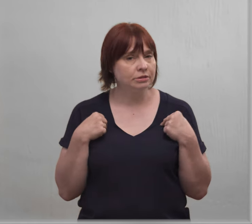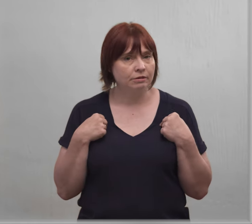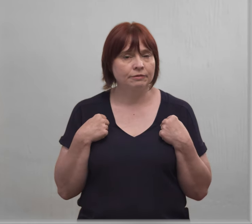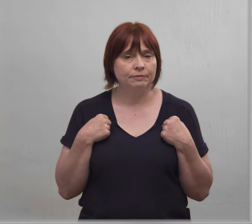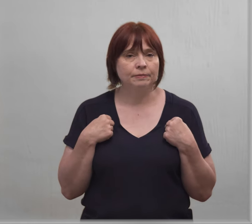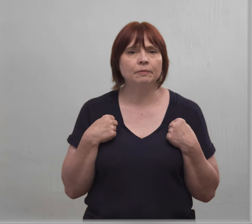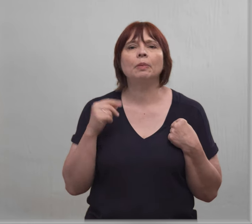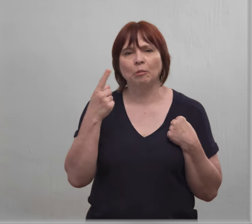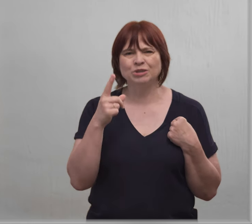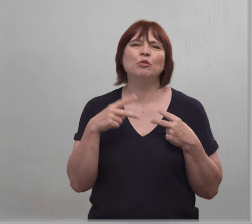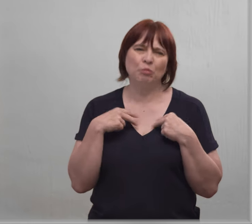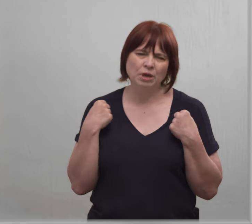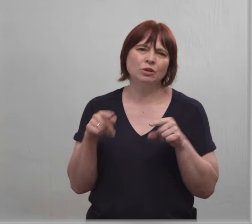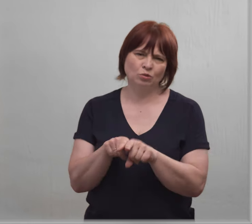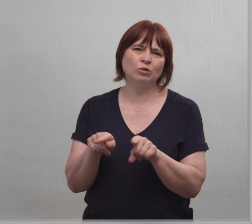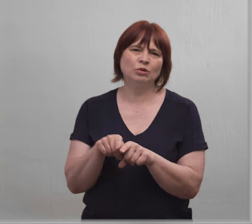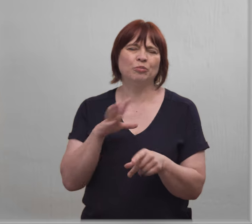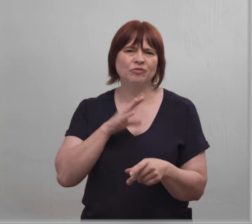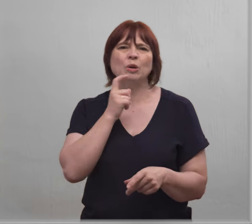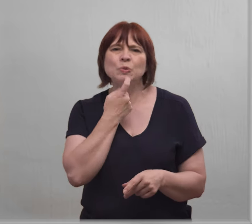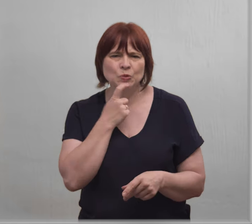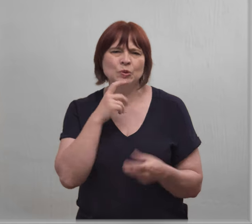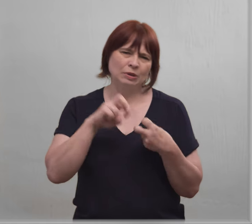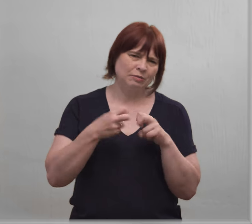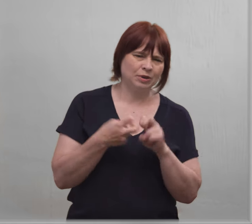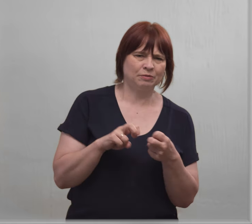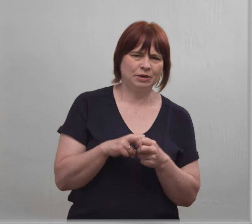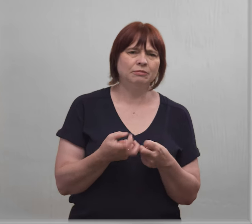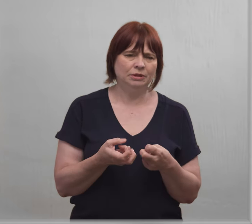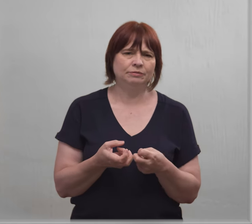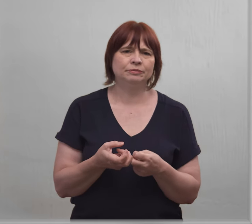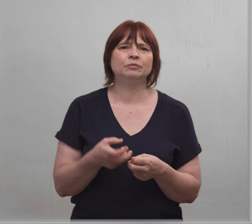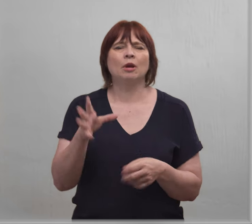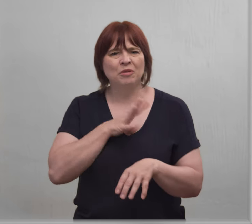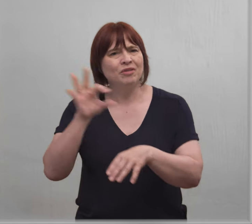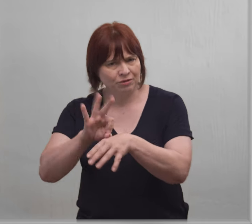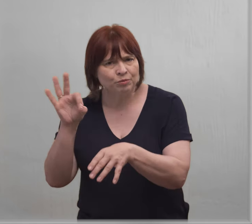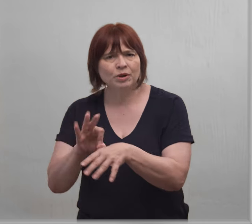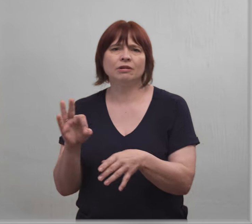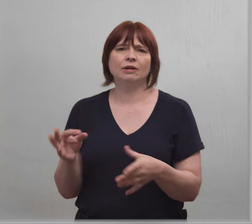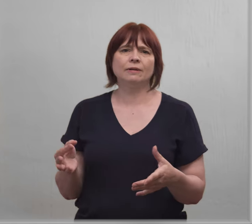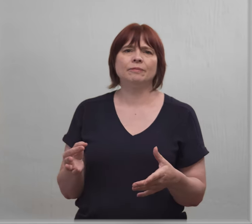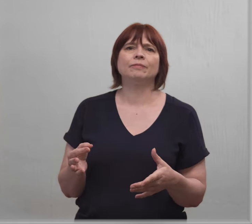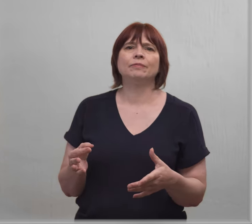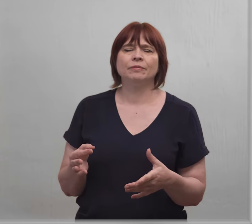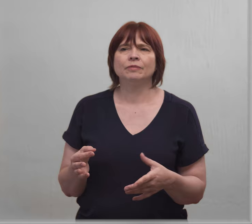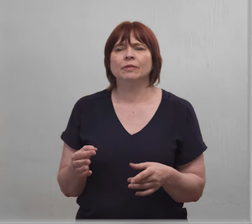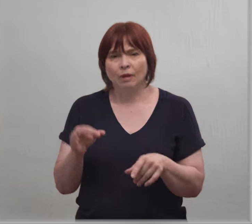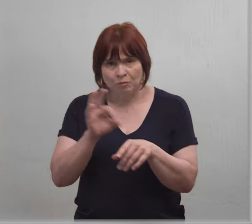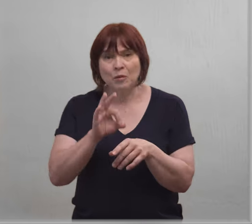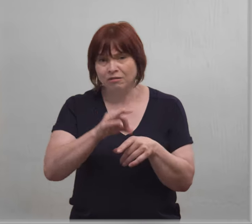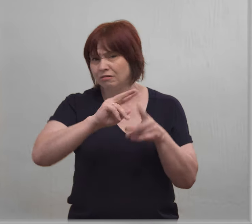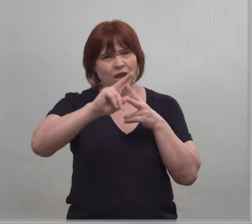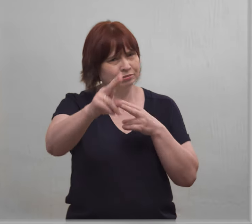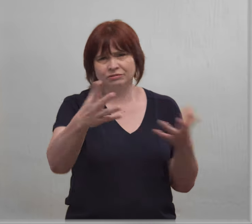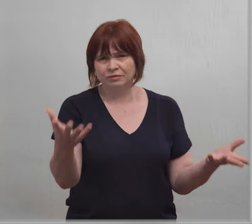и пастора тоже проходят через различные испытания, иногда и болеют так же, как и все остальные